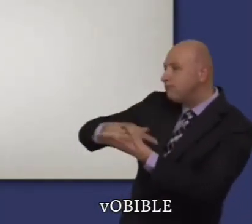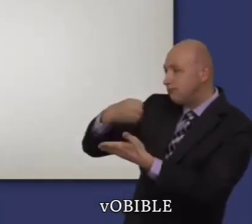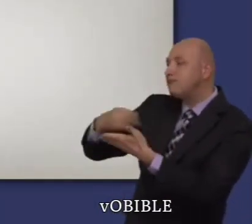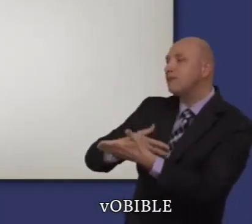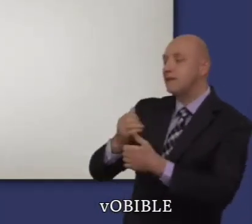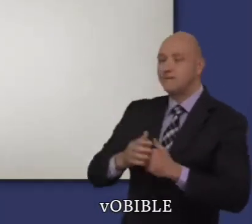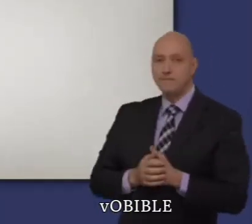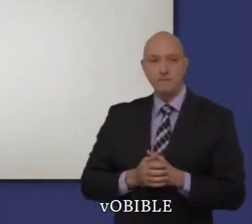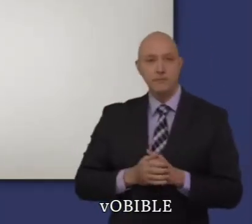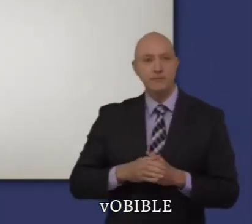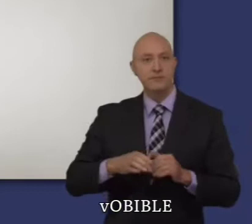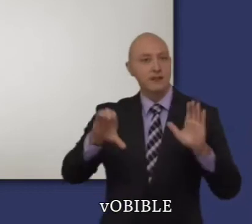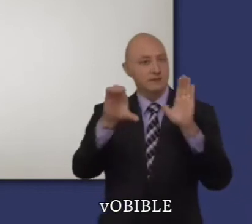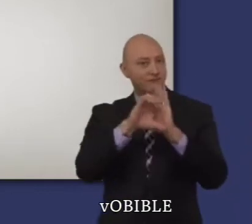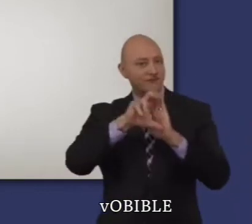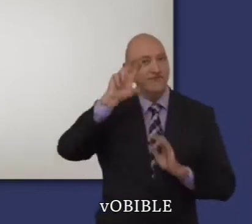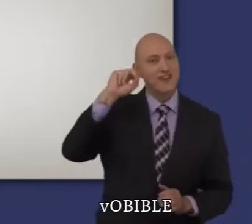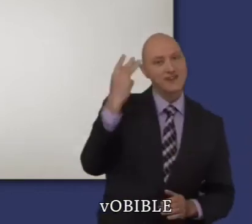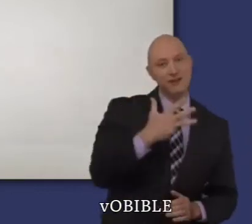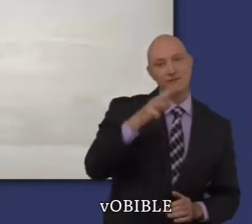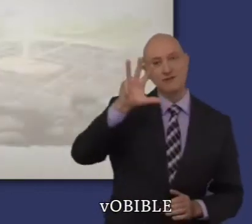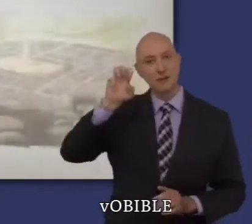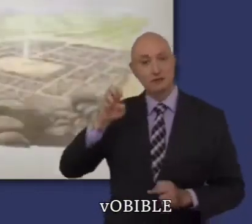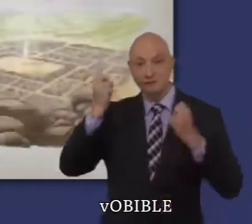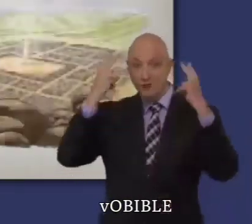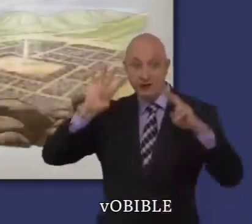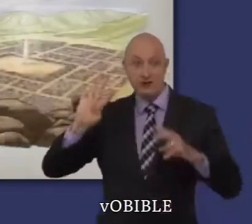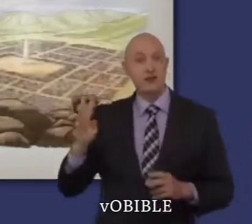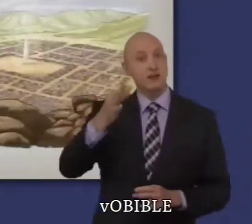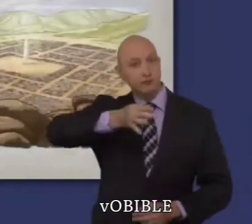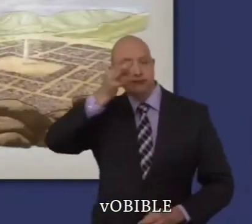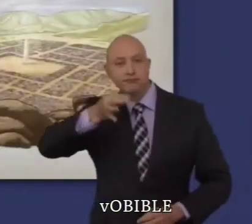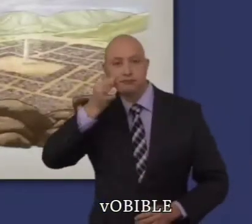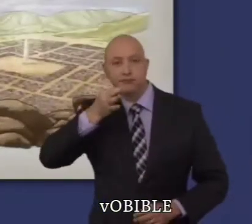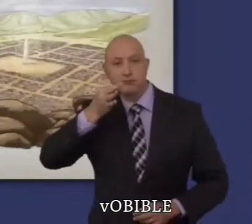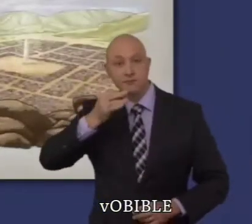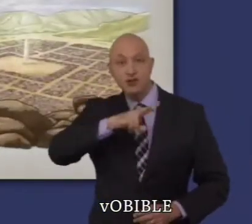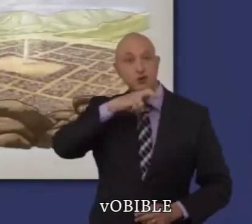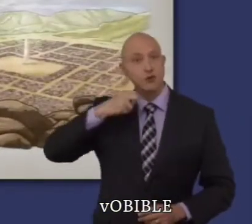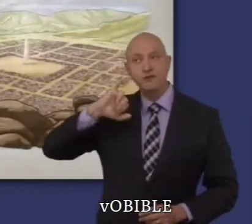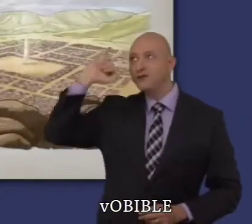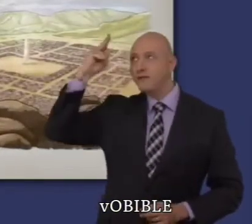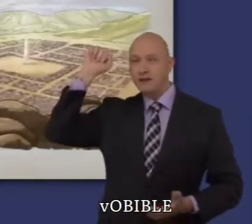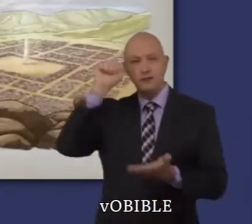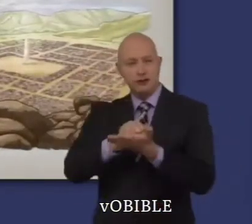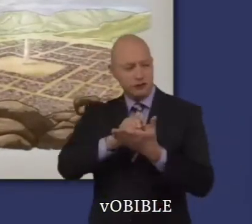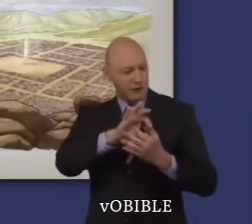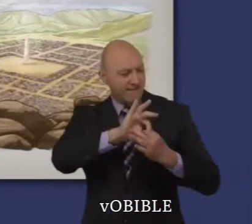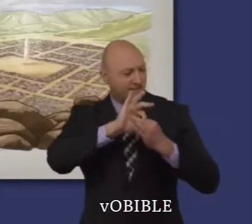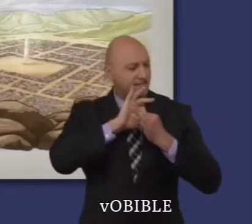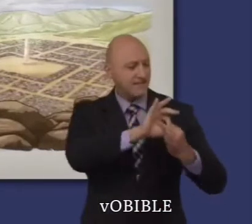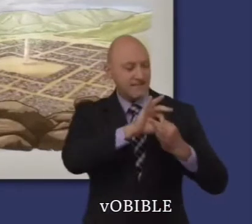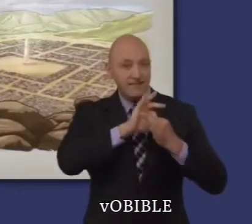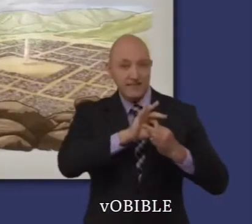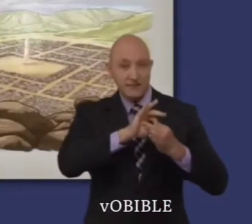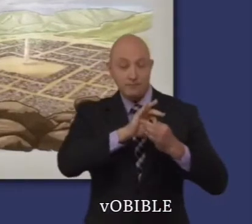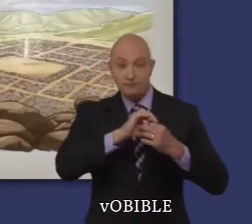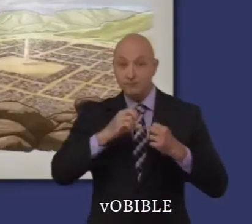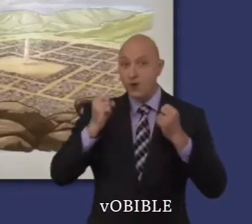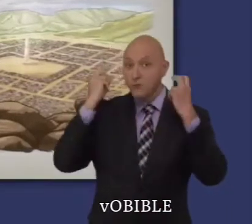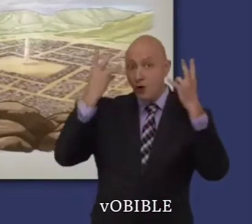Ébal, où se tiendra la moitié des tribus. Les autres tribus se tiendront sur le mont Garizim et béniront le peuple.